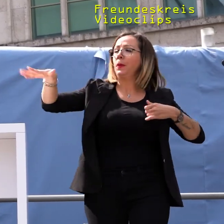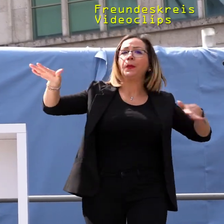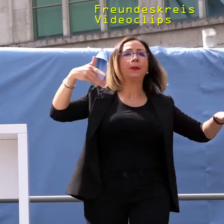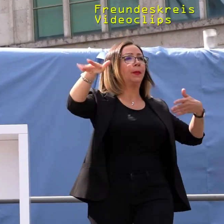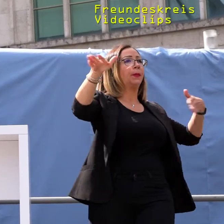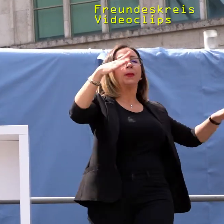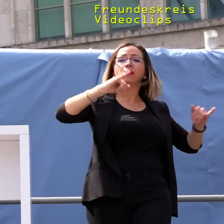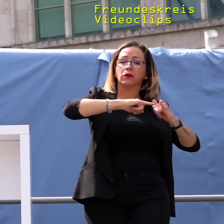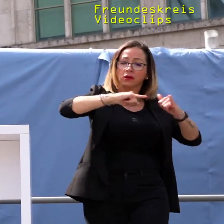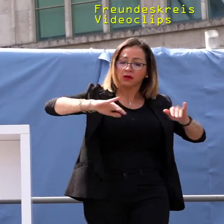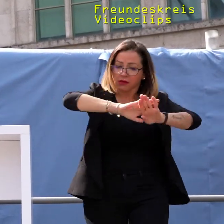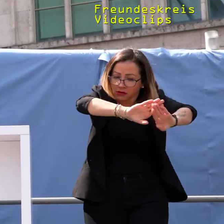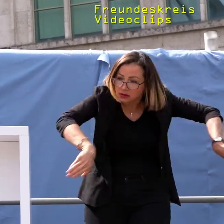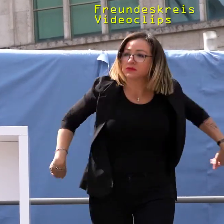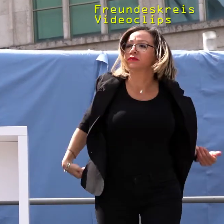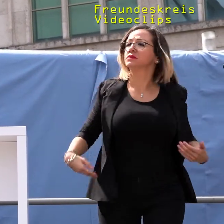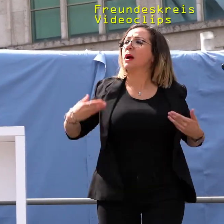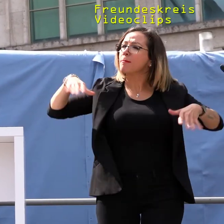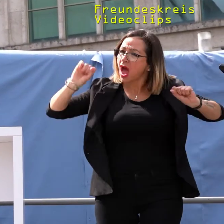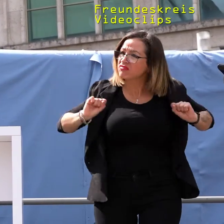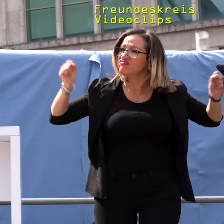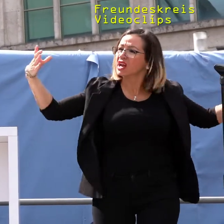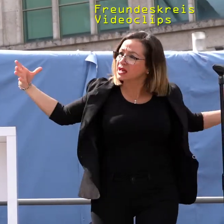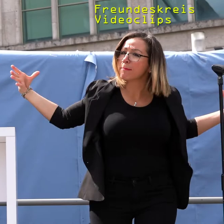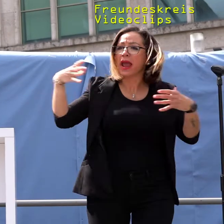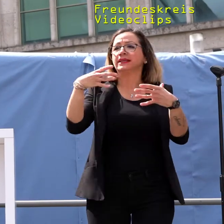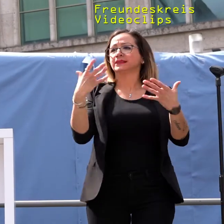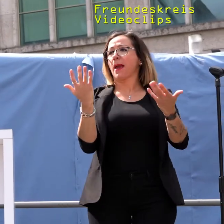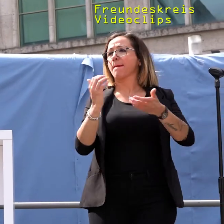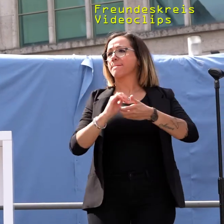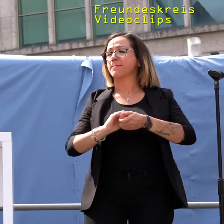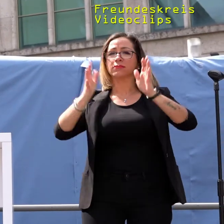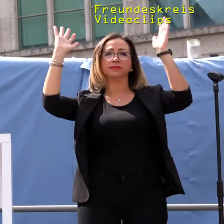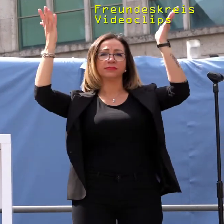einzuschlagen, um gemeinsam mehr zu tun.